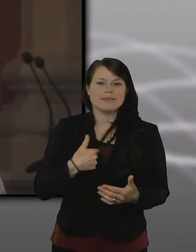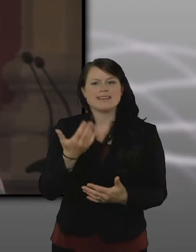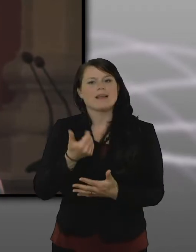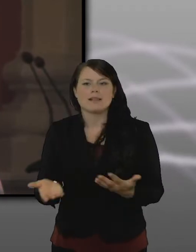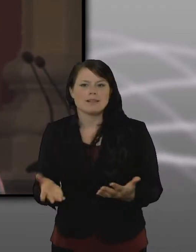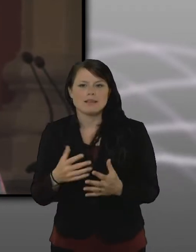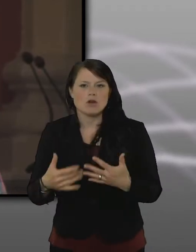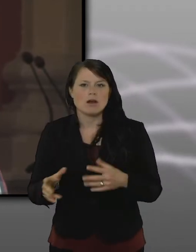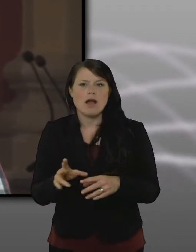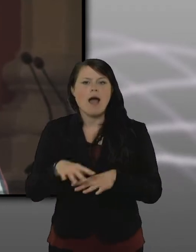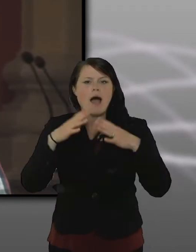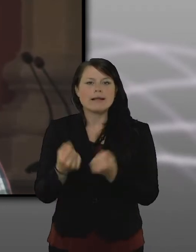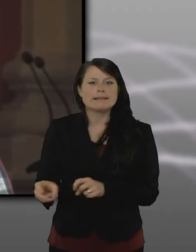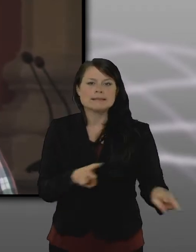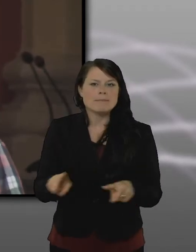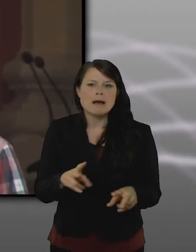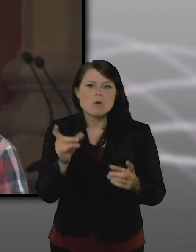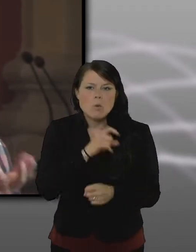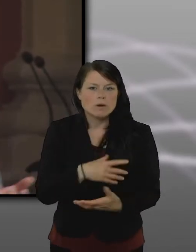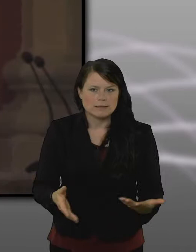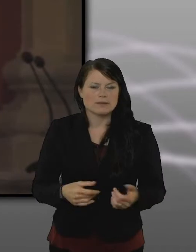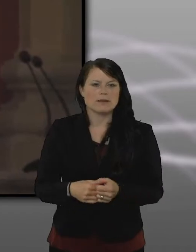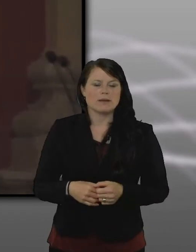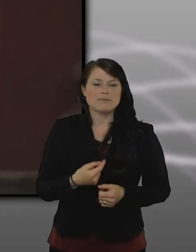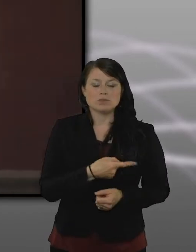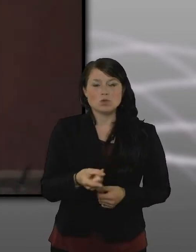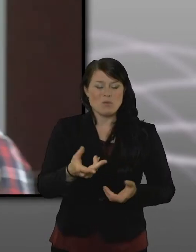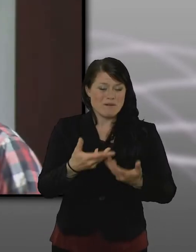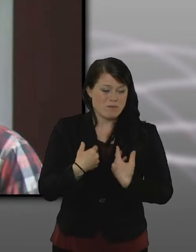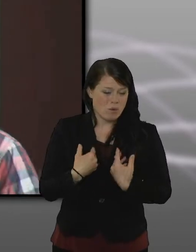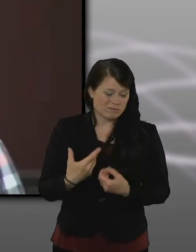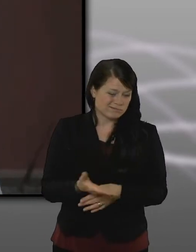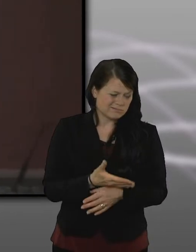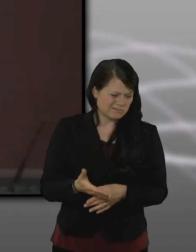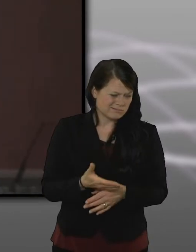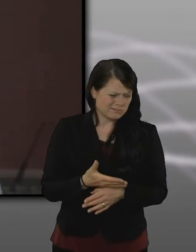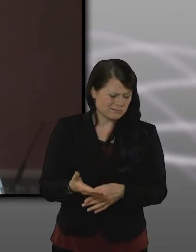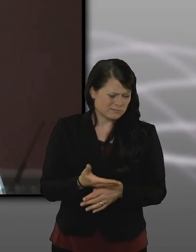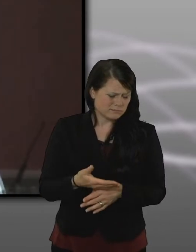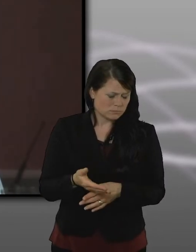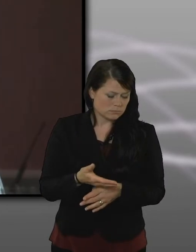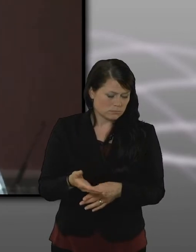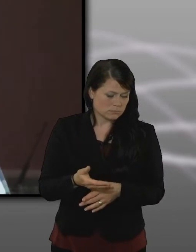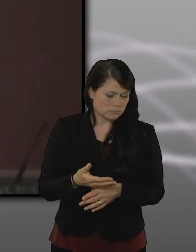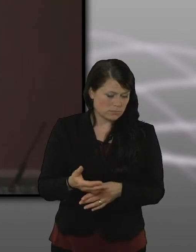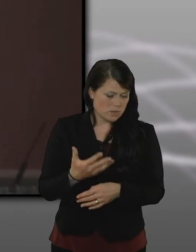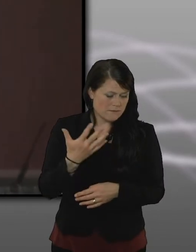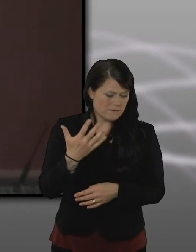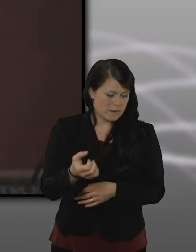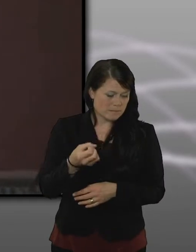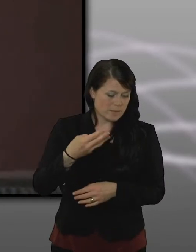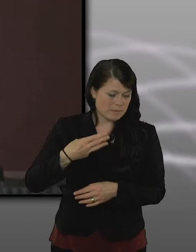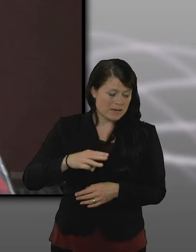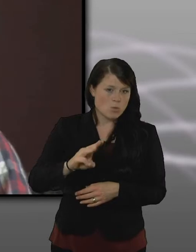är liksom rätt så omöjligt. De fick in någonstans i närheten 50 miljoner